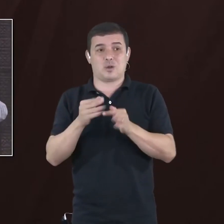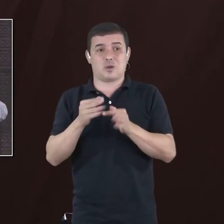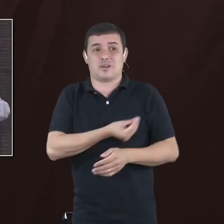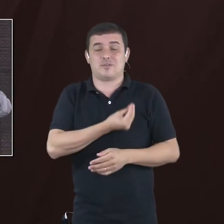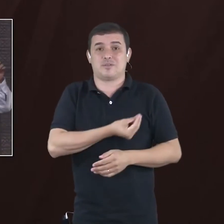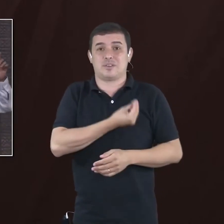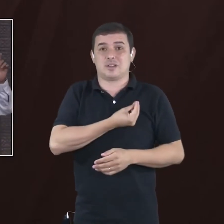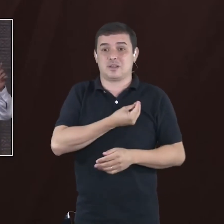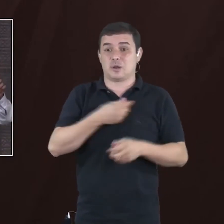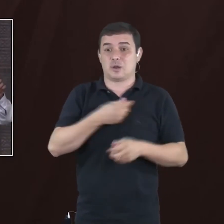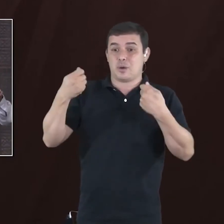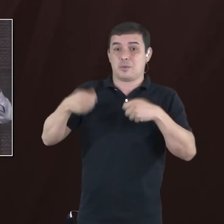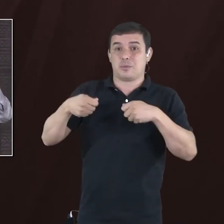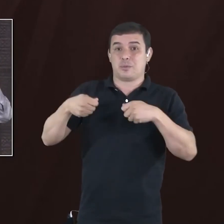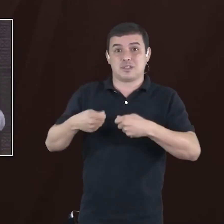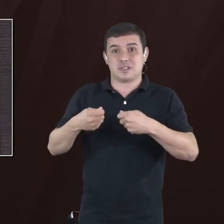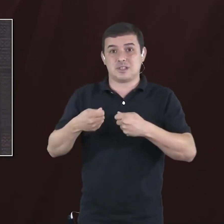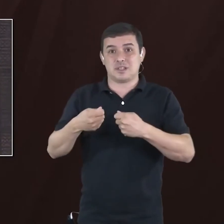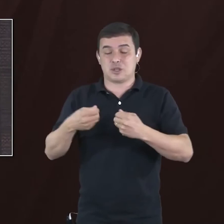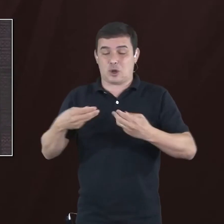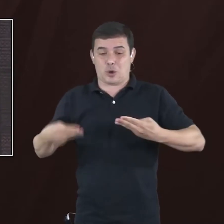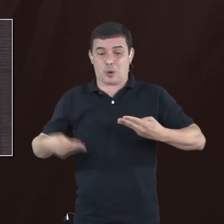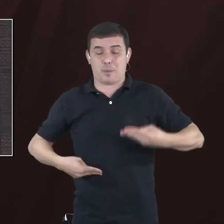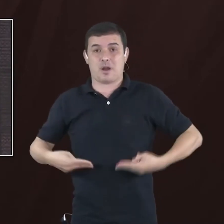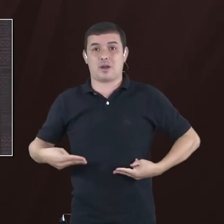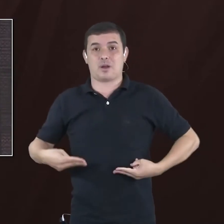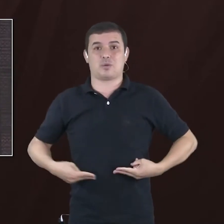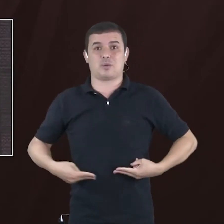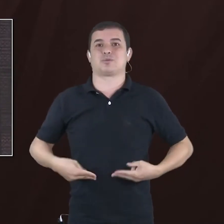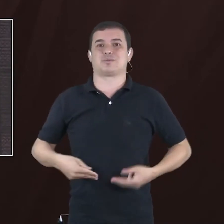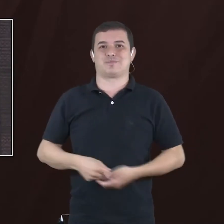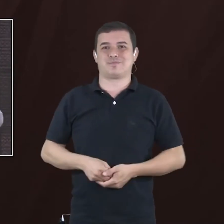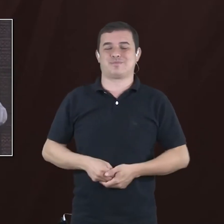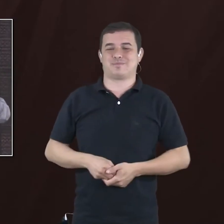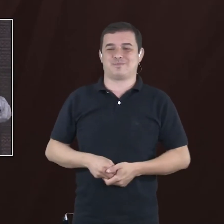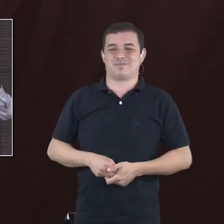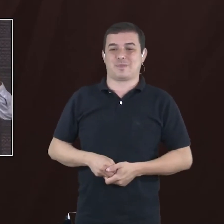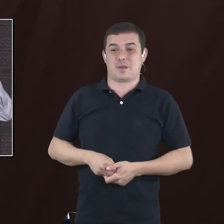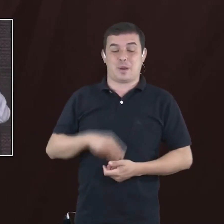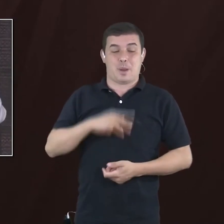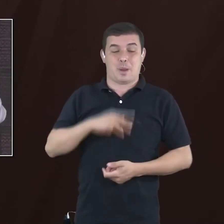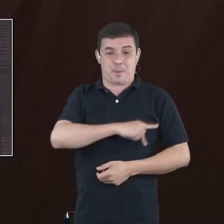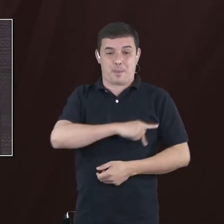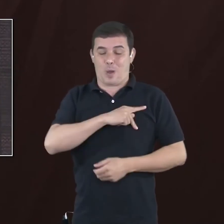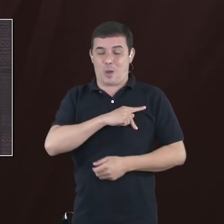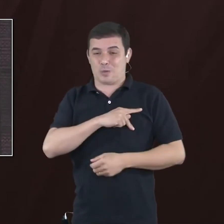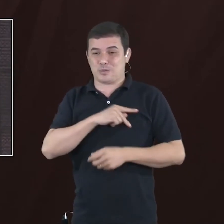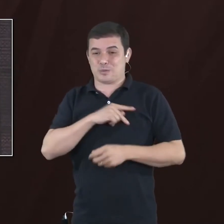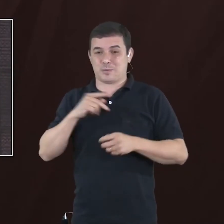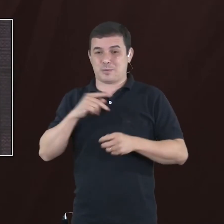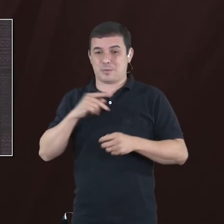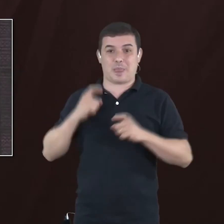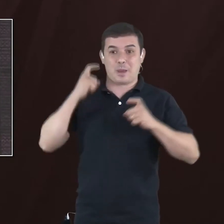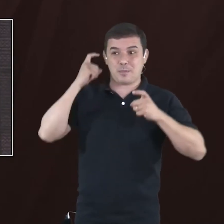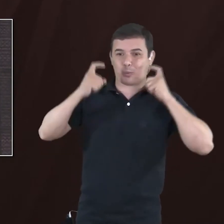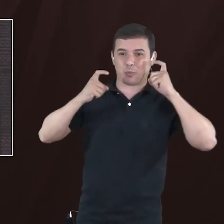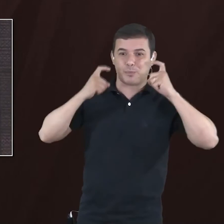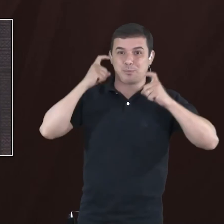se desentendido com Barnabé na segunda viagem. Queridos irmãos, quando Paulo foi preso em algum